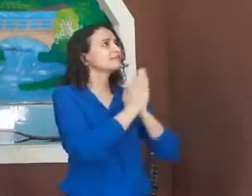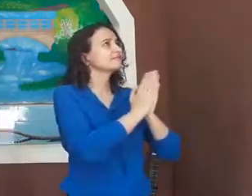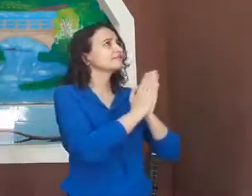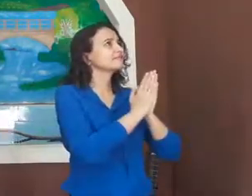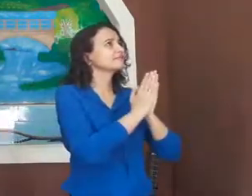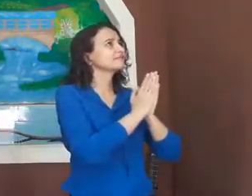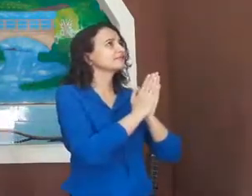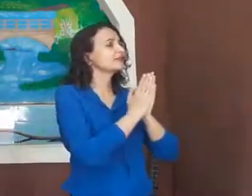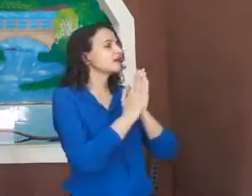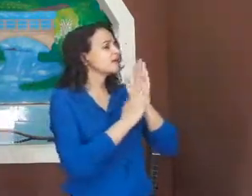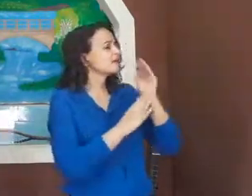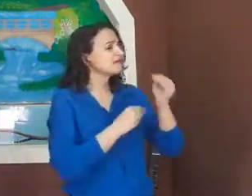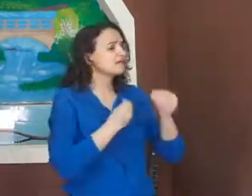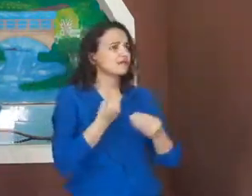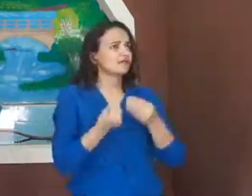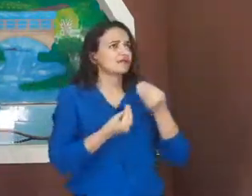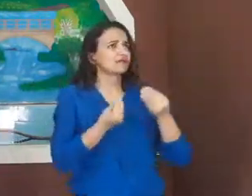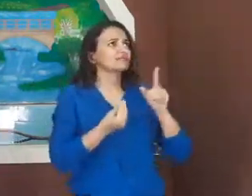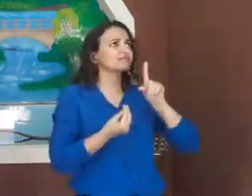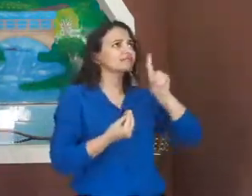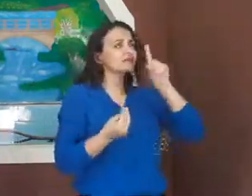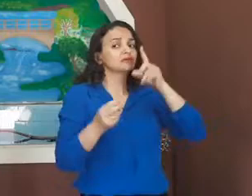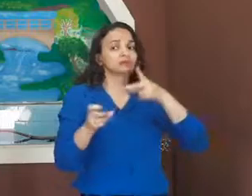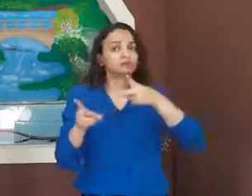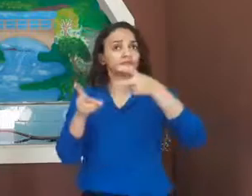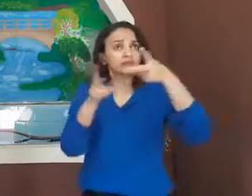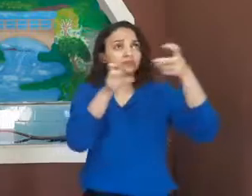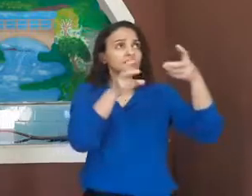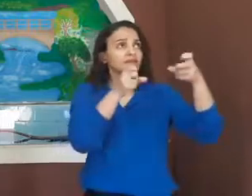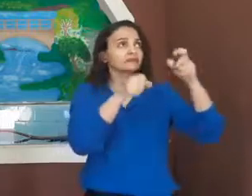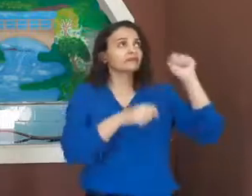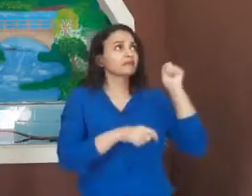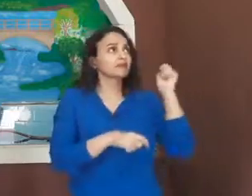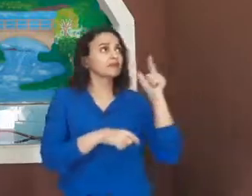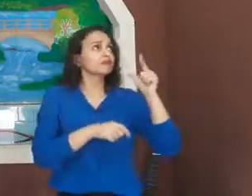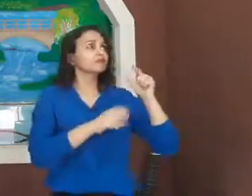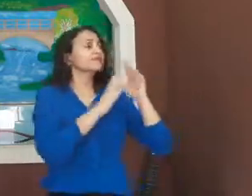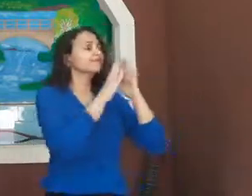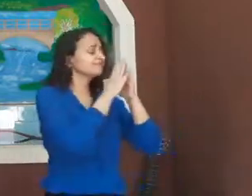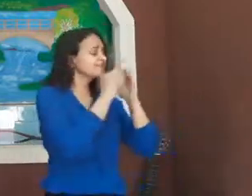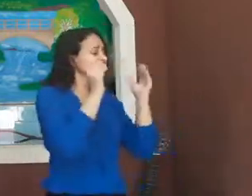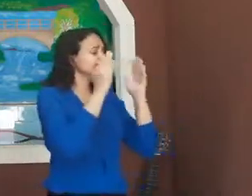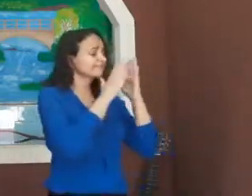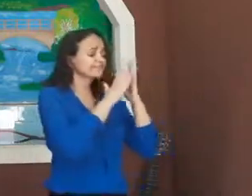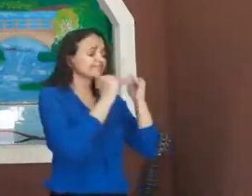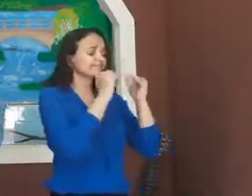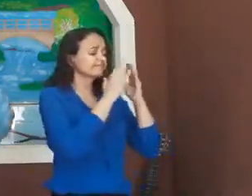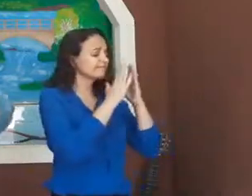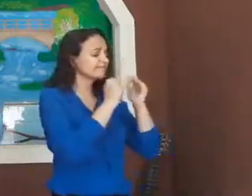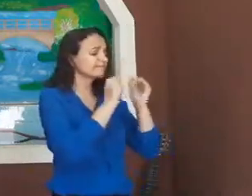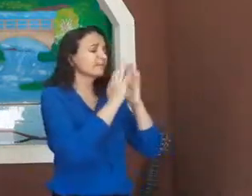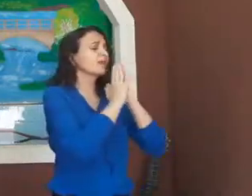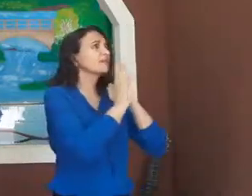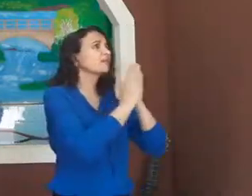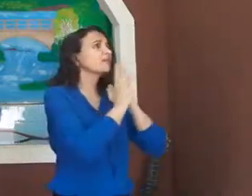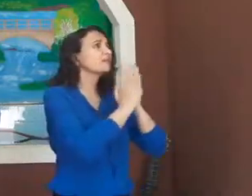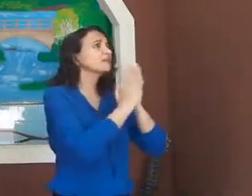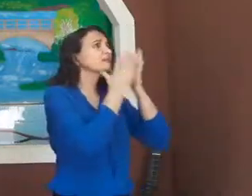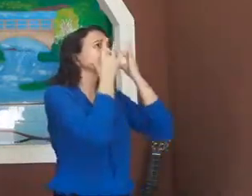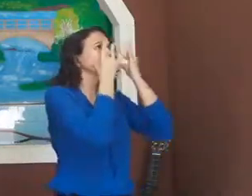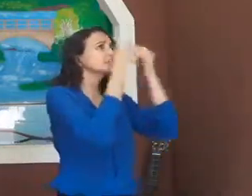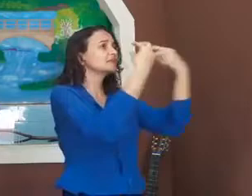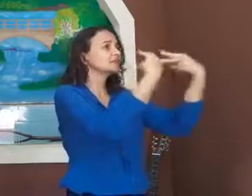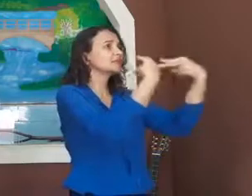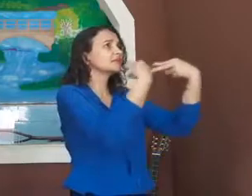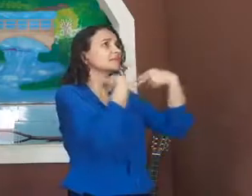Das profundezas a ti clamo, ó Senhor. Senhor, escuta a minha voz, sejam os